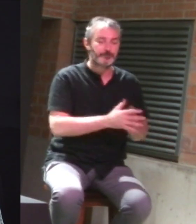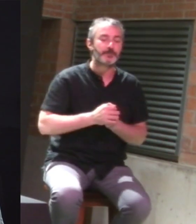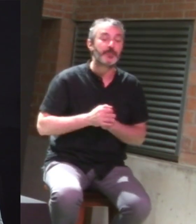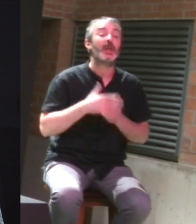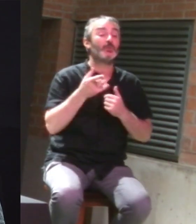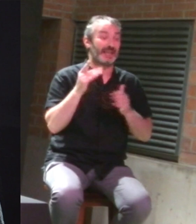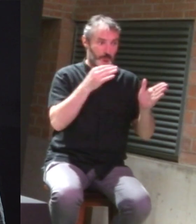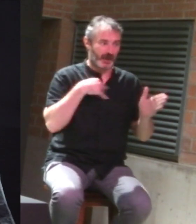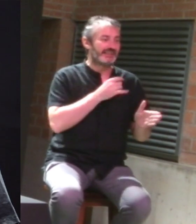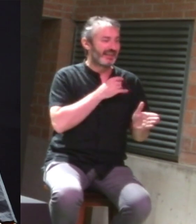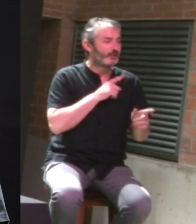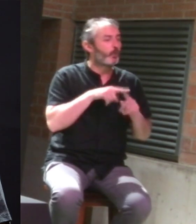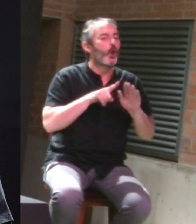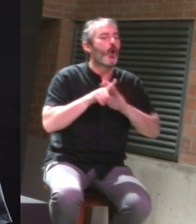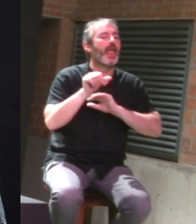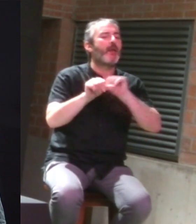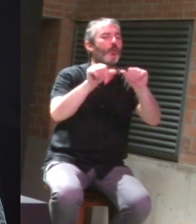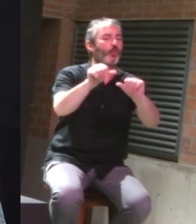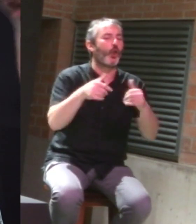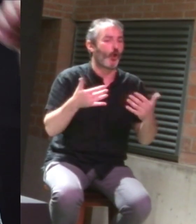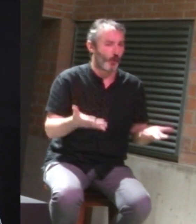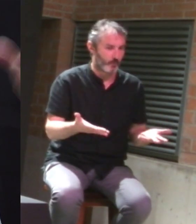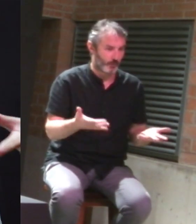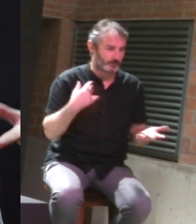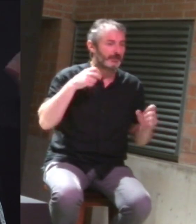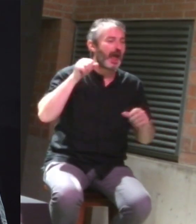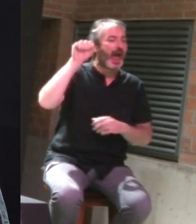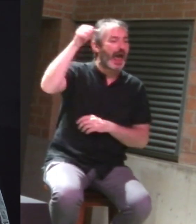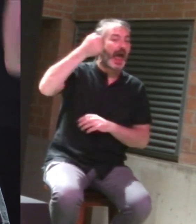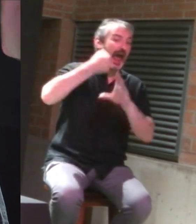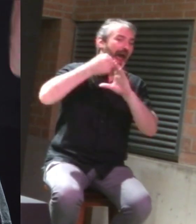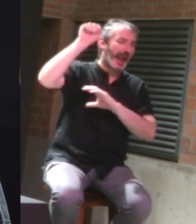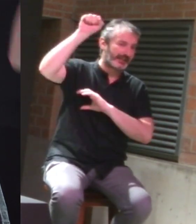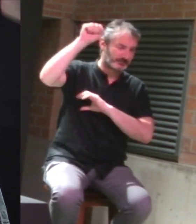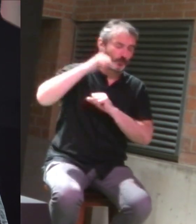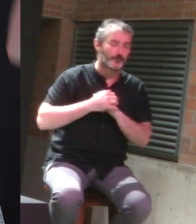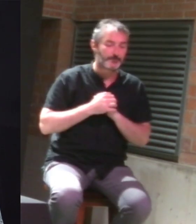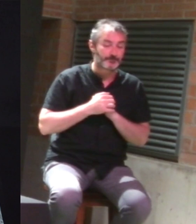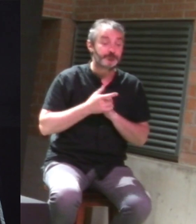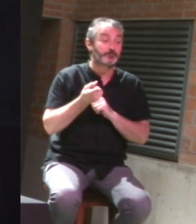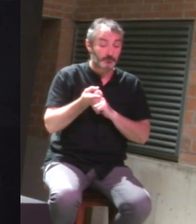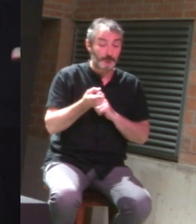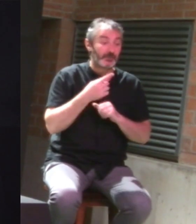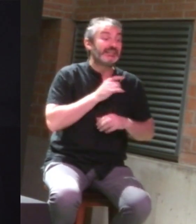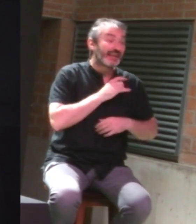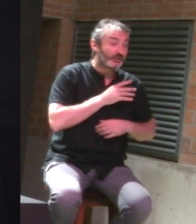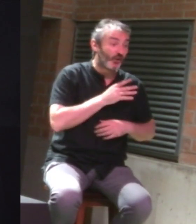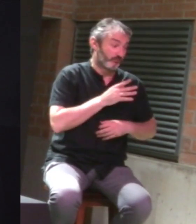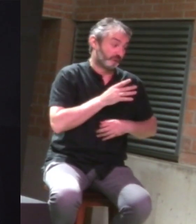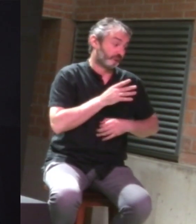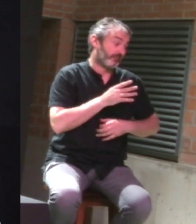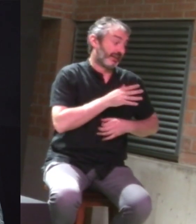se desarrolla en esta época, cómo evoluciona, qué papel tiene el anarquismo. Las sociedades de oficio y los sindicatos obviamente quieren controlar